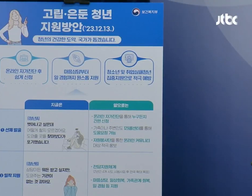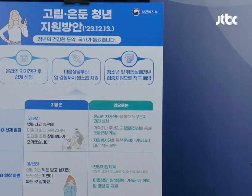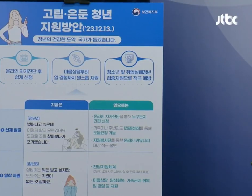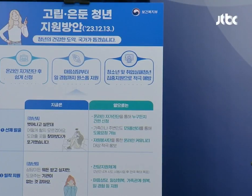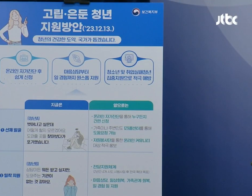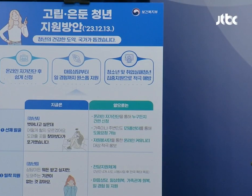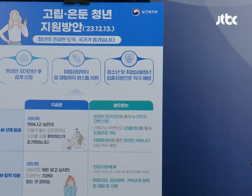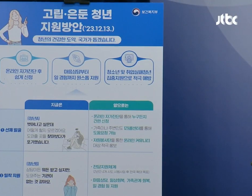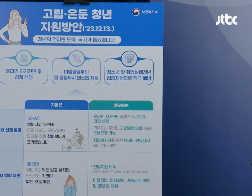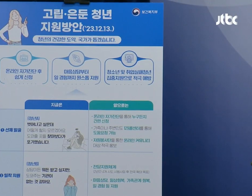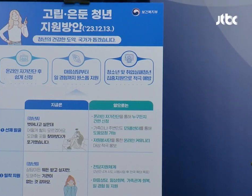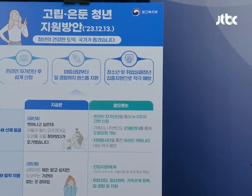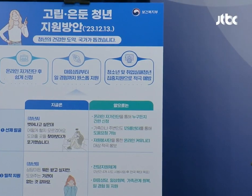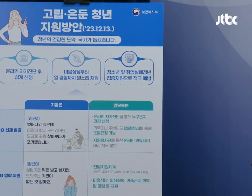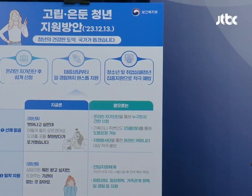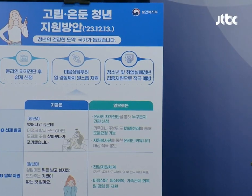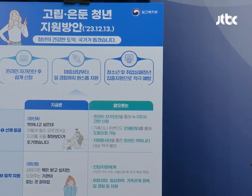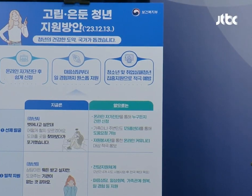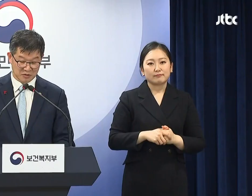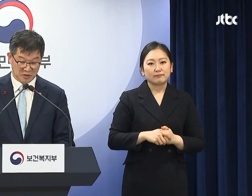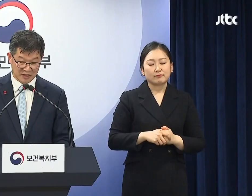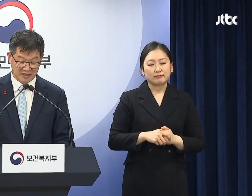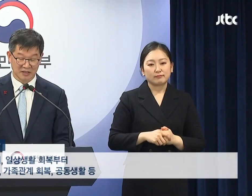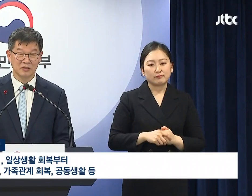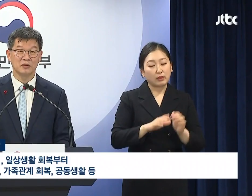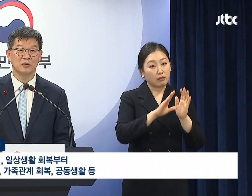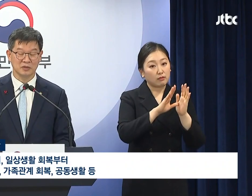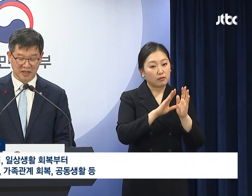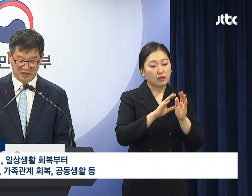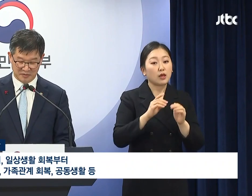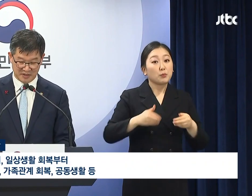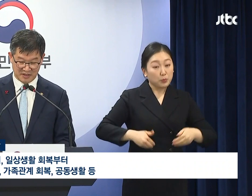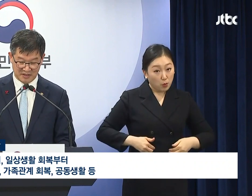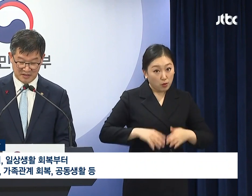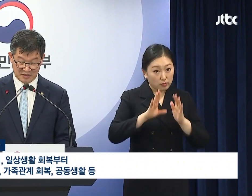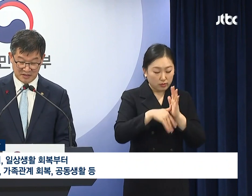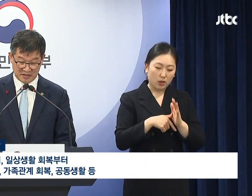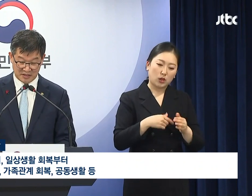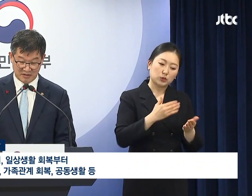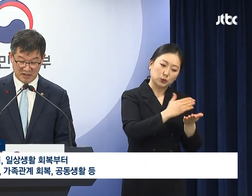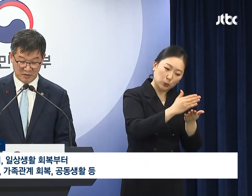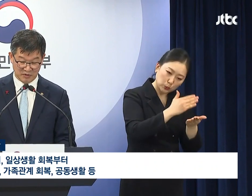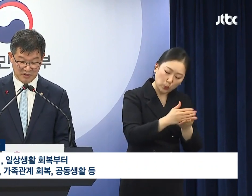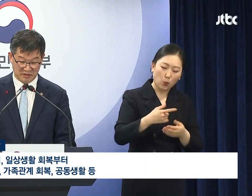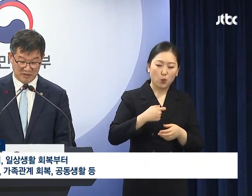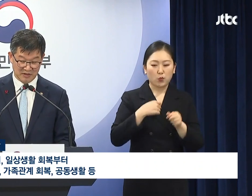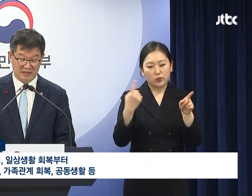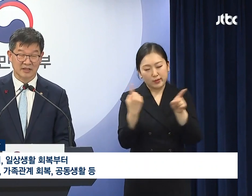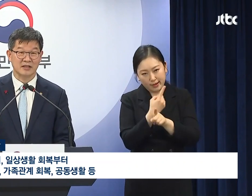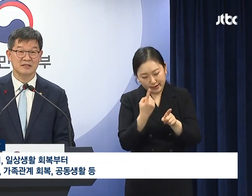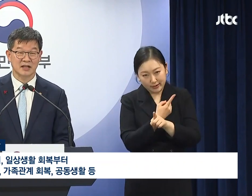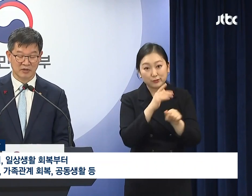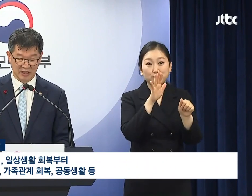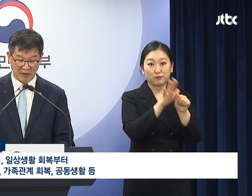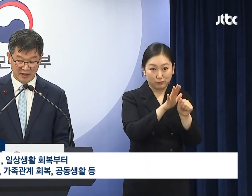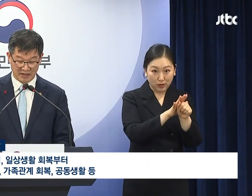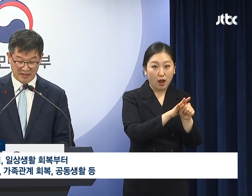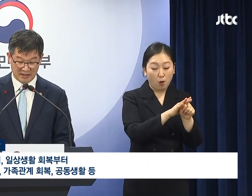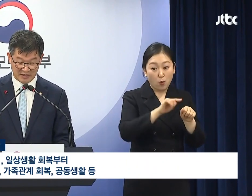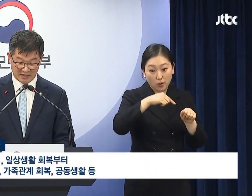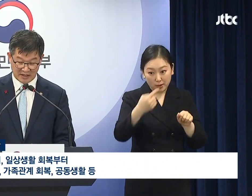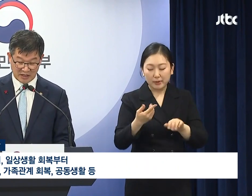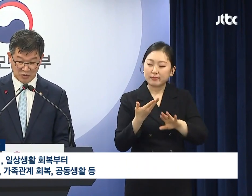지원대책을 발표했습니다 때로는 청소하기 꽃가라 입기 일상생활 회부터 다른 사람과